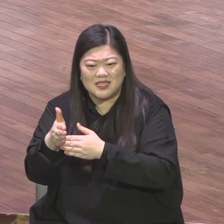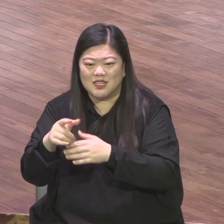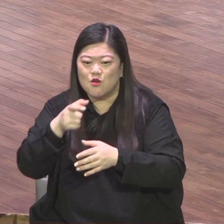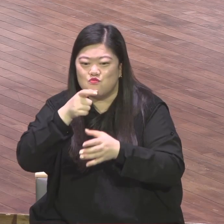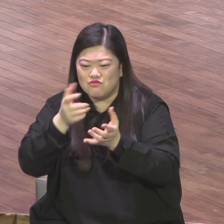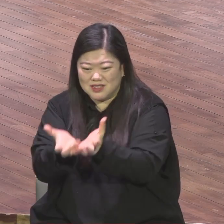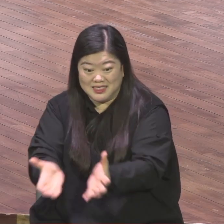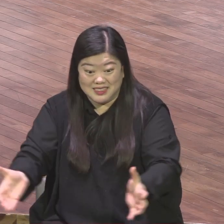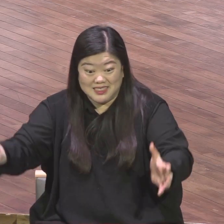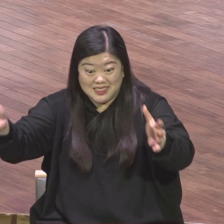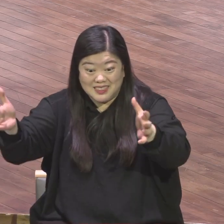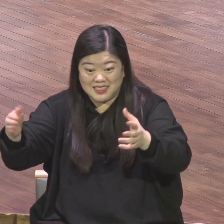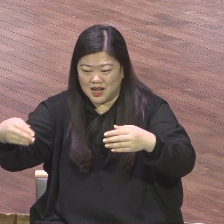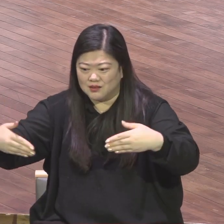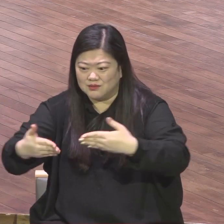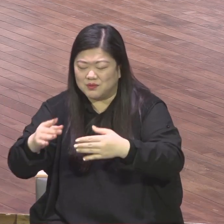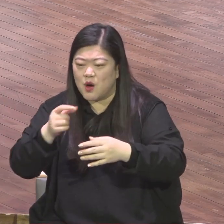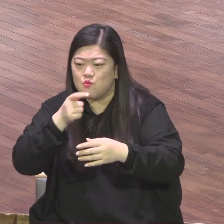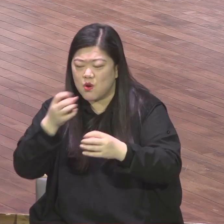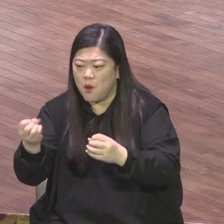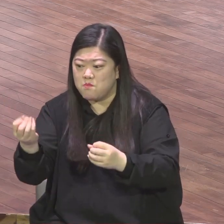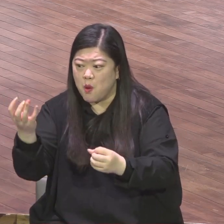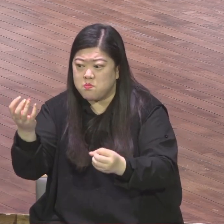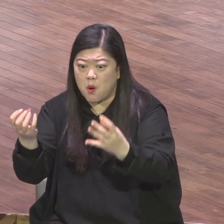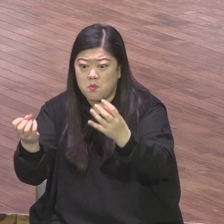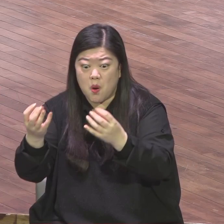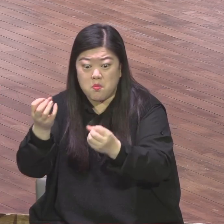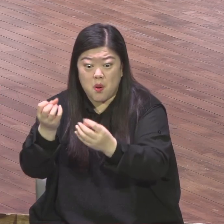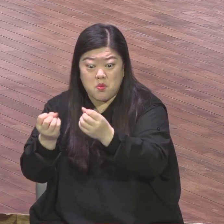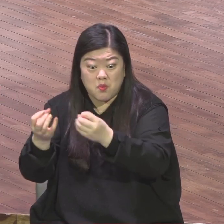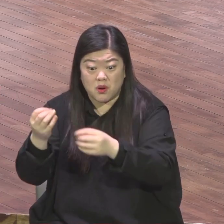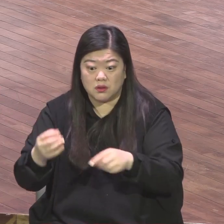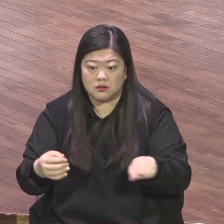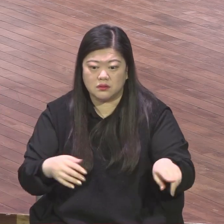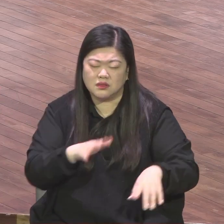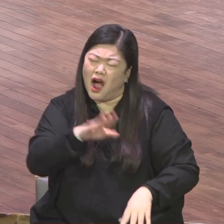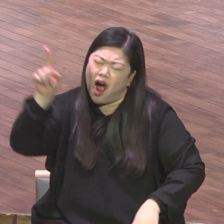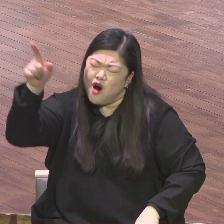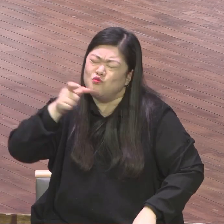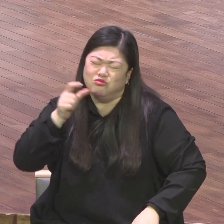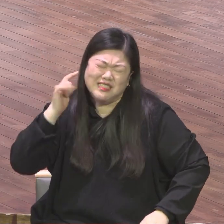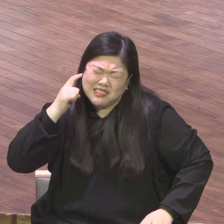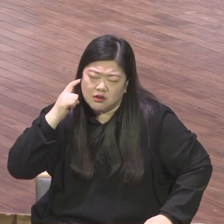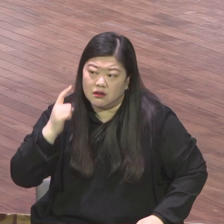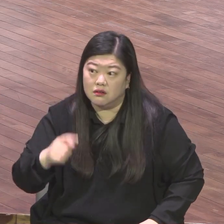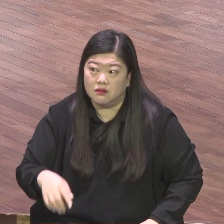올로 오보시라고 집사님 그랬대. 올로 보시라고 또 여기 모이면 그 남편이 없잖아.